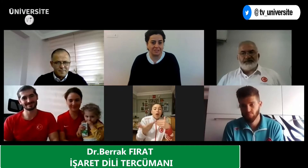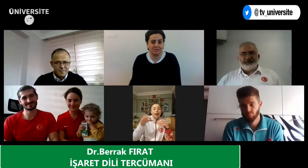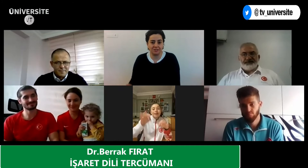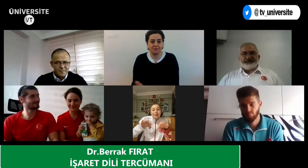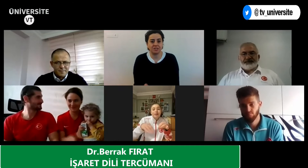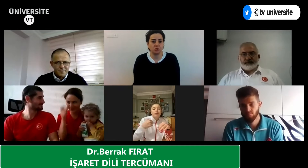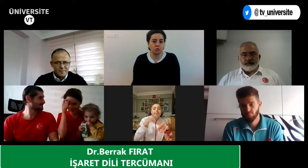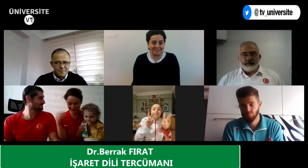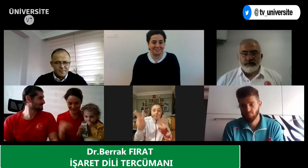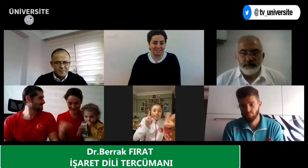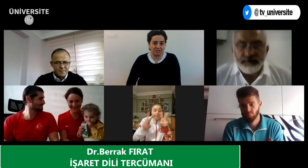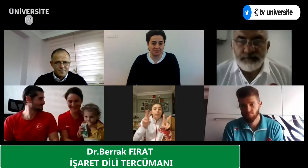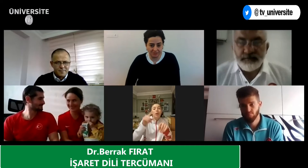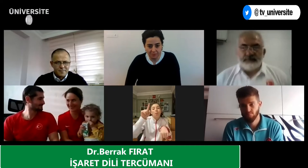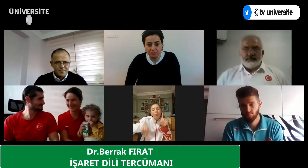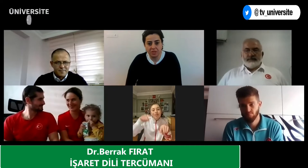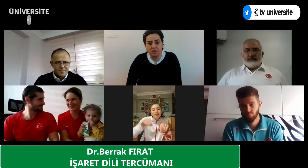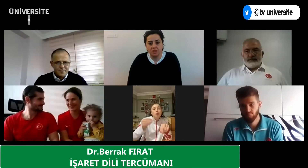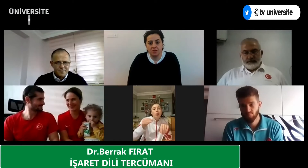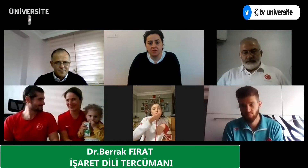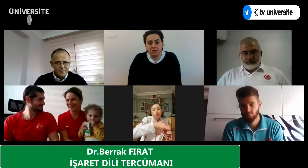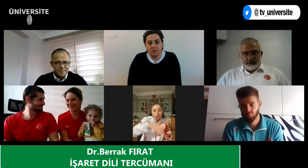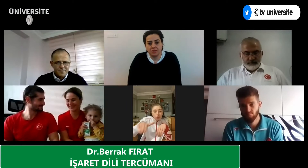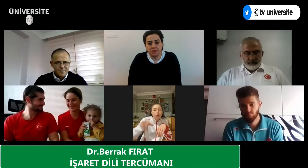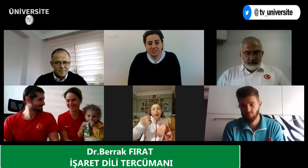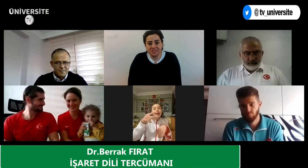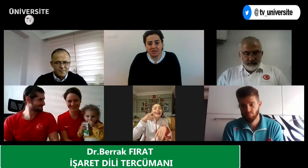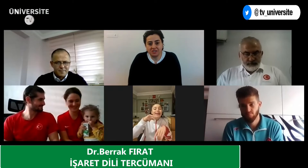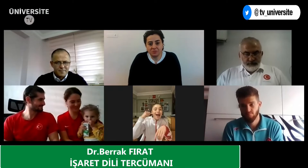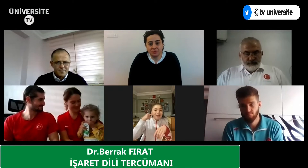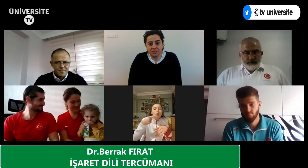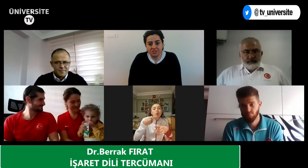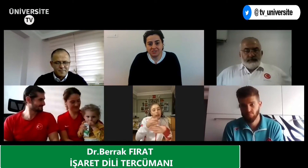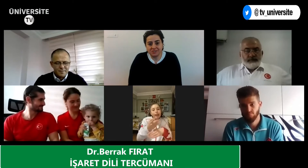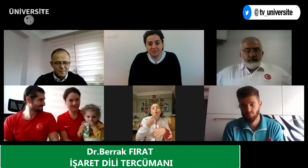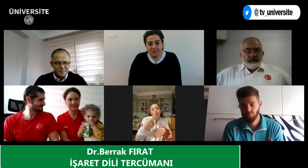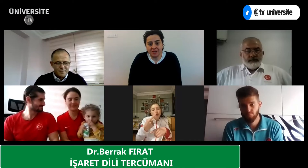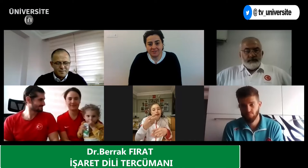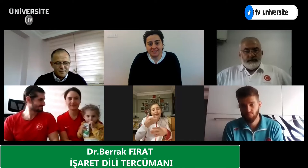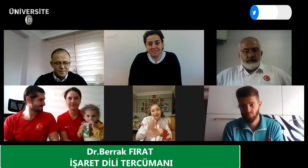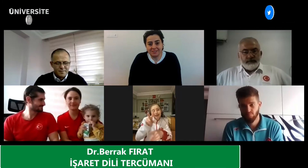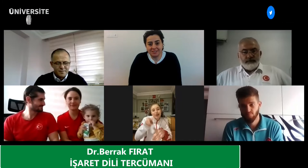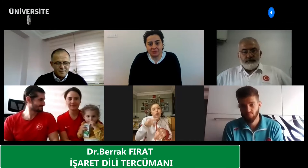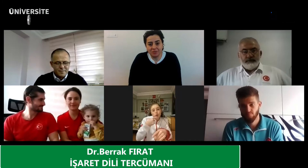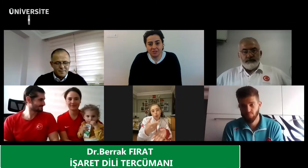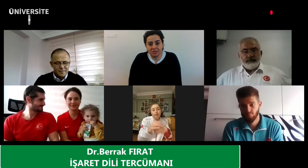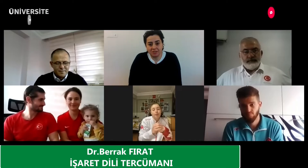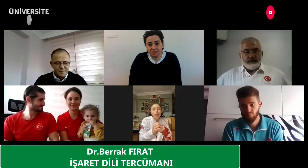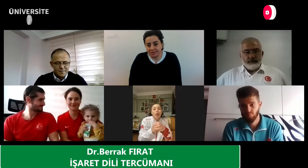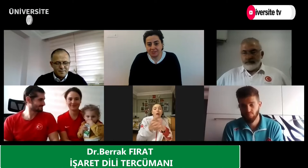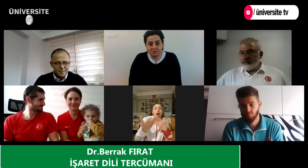farkındayım onu. Hani federasyonla ilgili değil aslında. Ancak altyapı açısından Yasin'in de dediği